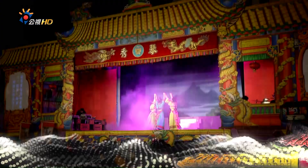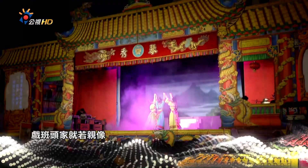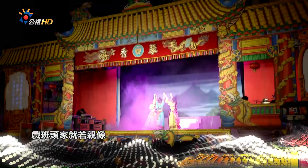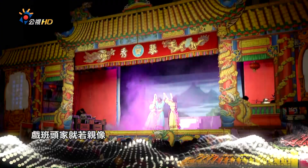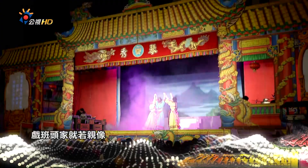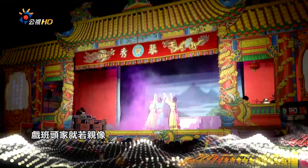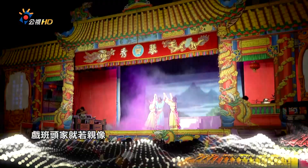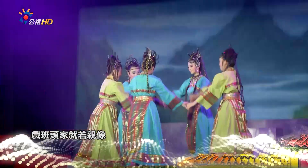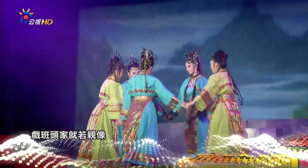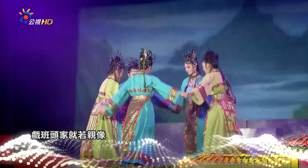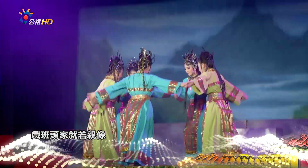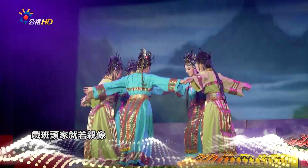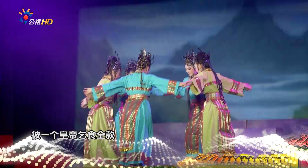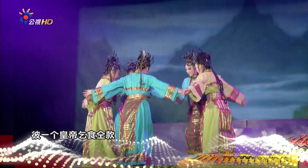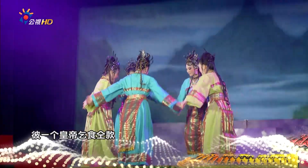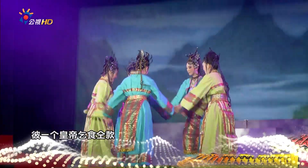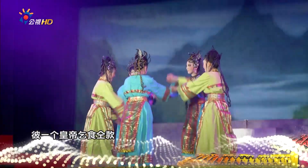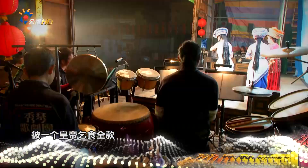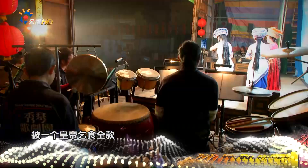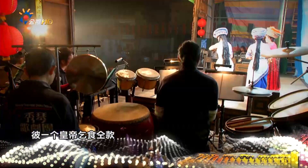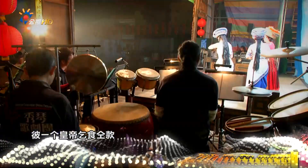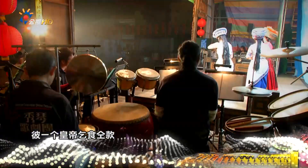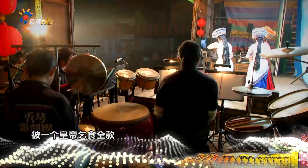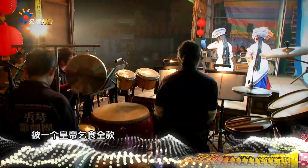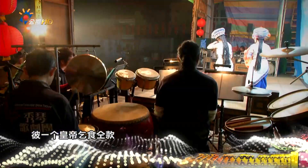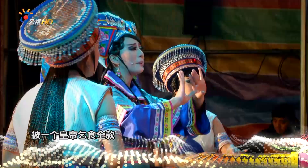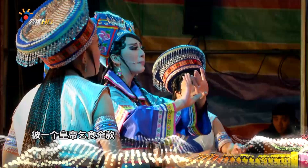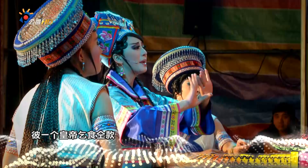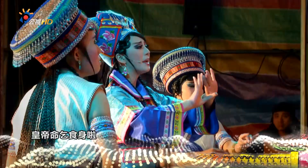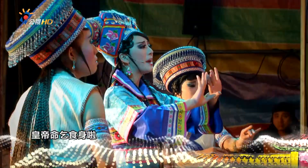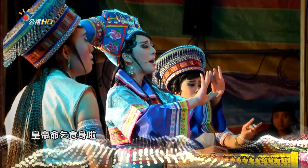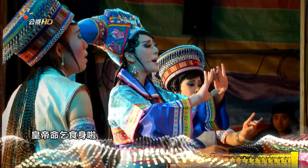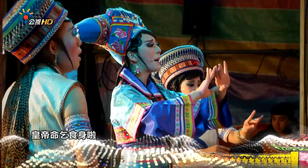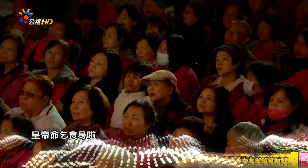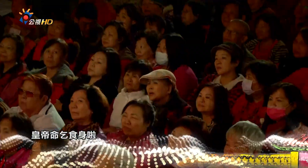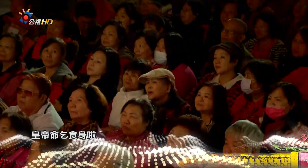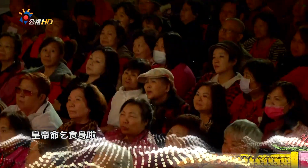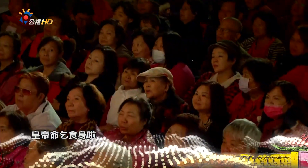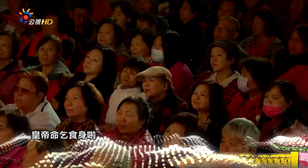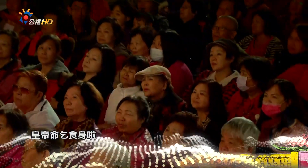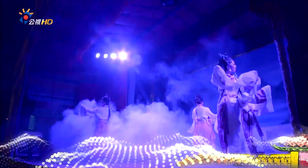去办头家，就那亲像迄一个皇帝乞食同款，皇帝命乞食生嘛。